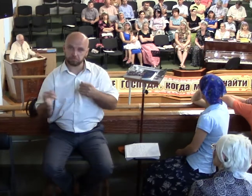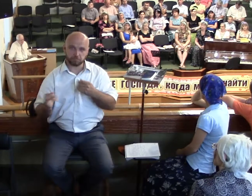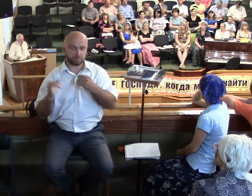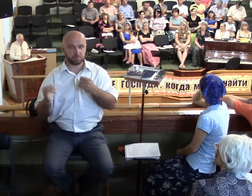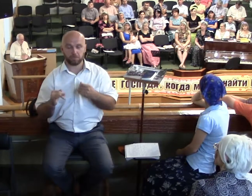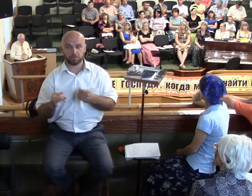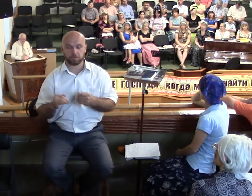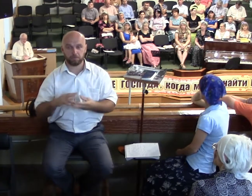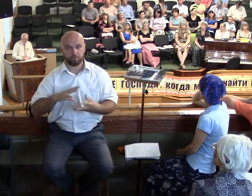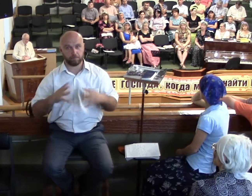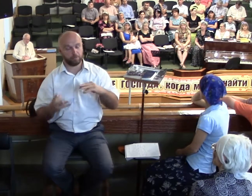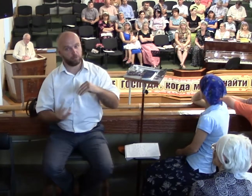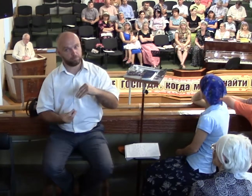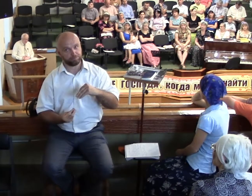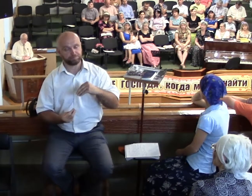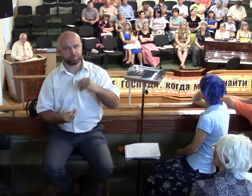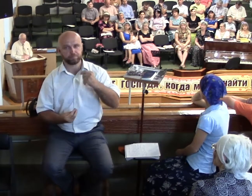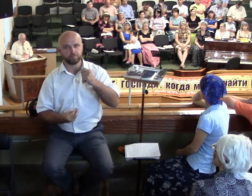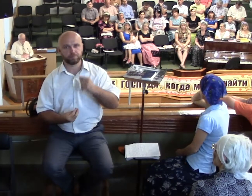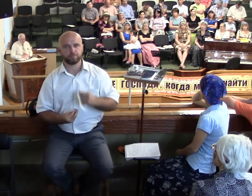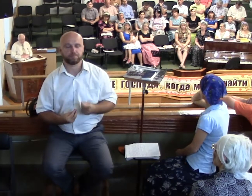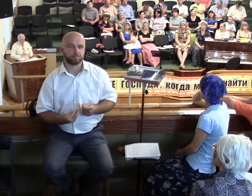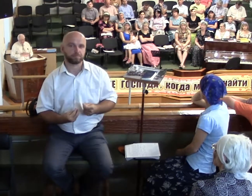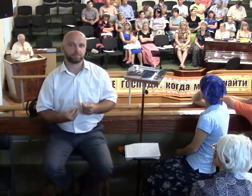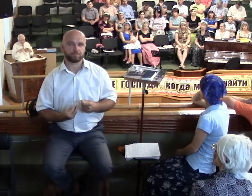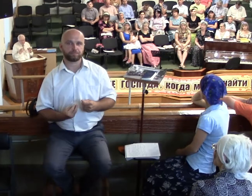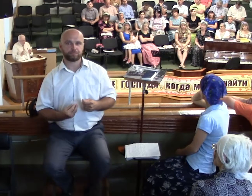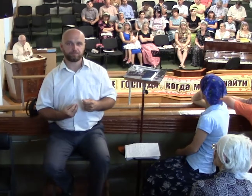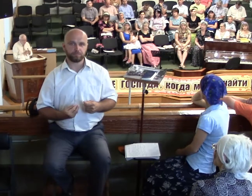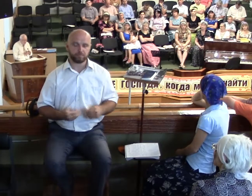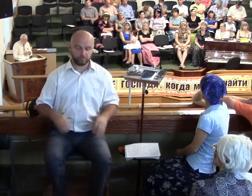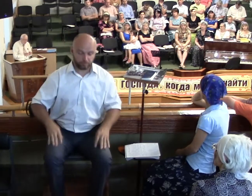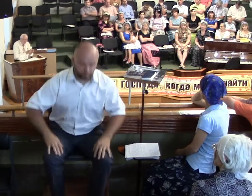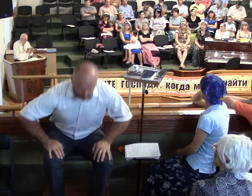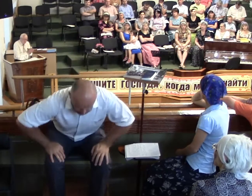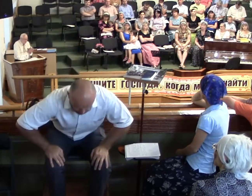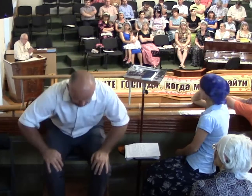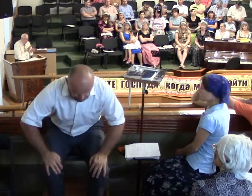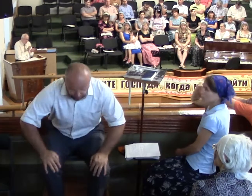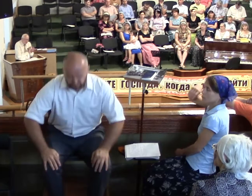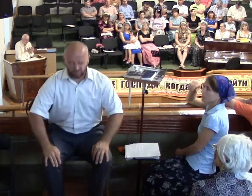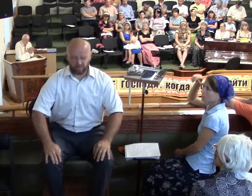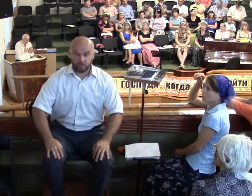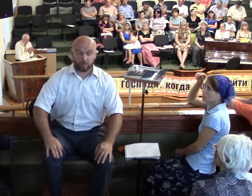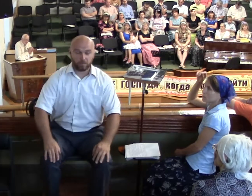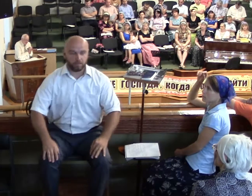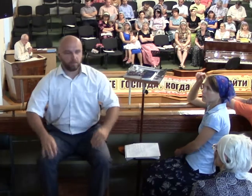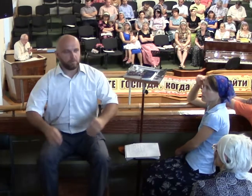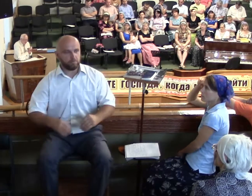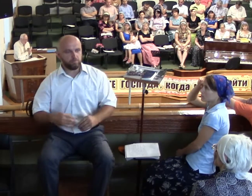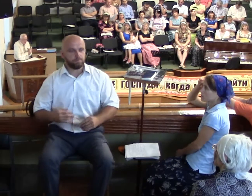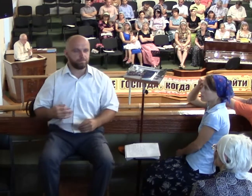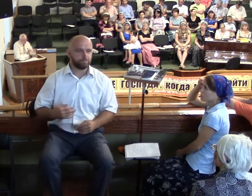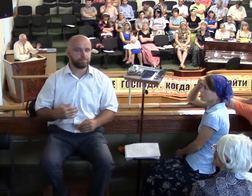Интересное заключение сделала, да? Ну, знаете, иногда мы побыли где-то, ну, немножечко, маленькая короткая